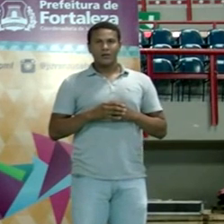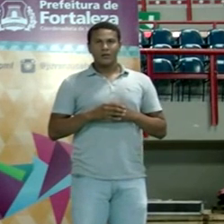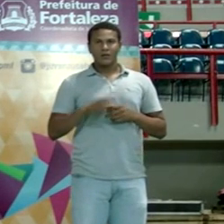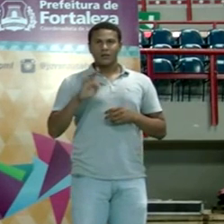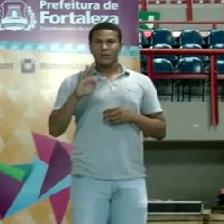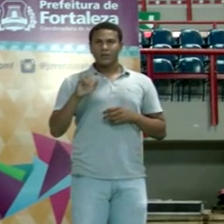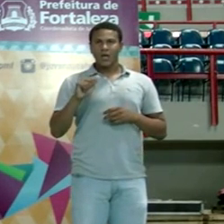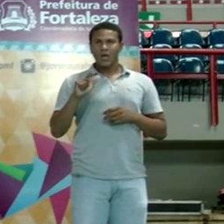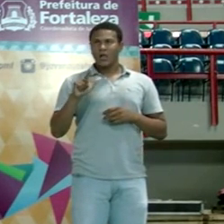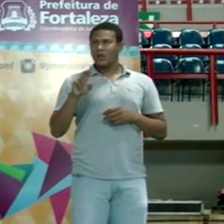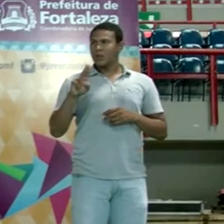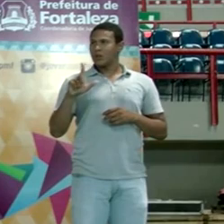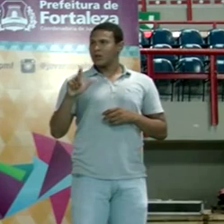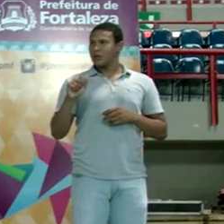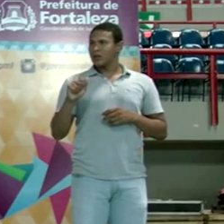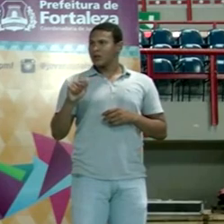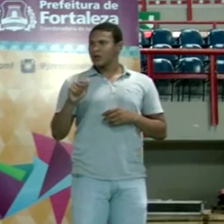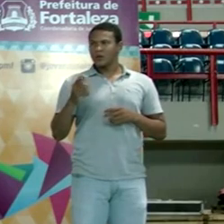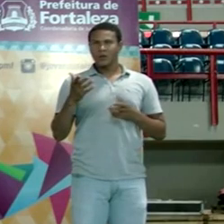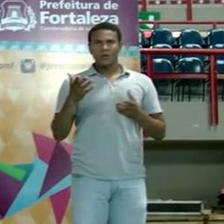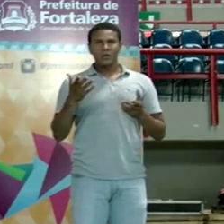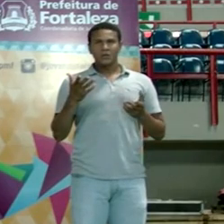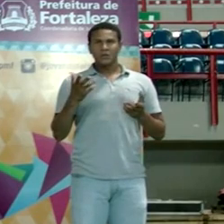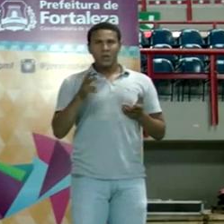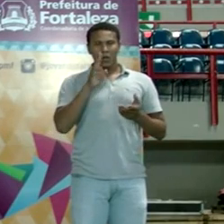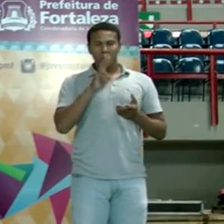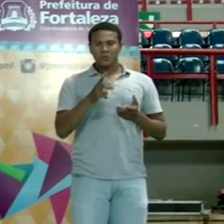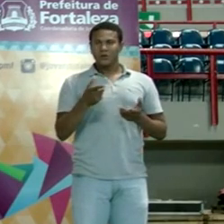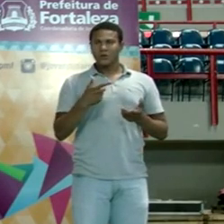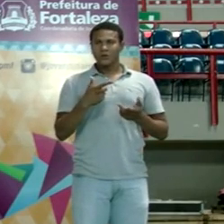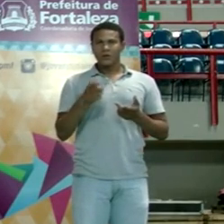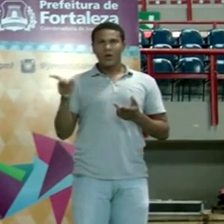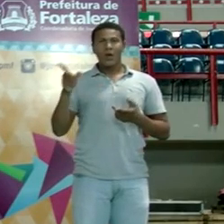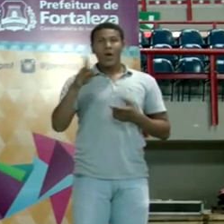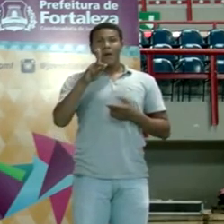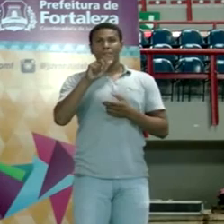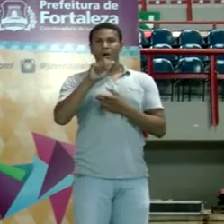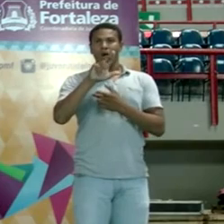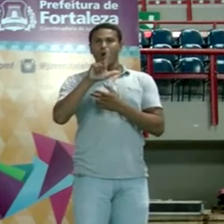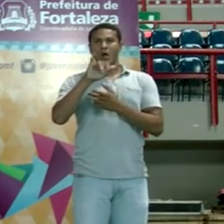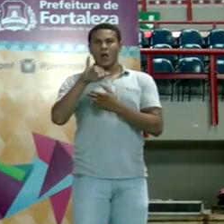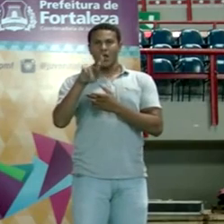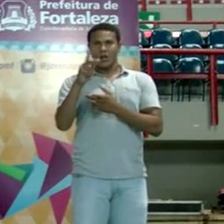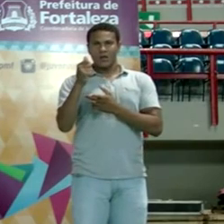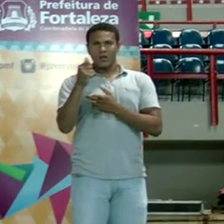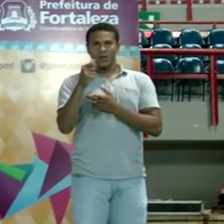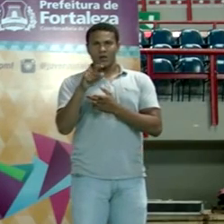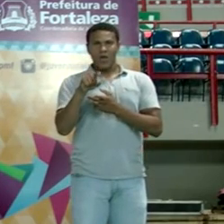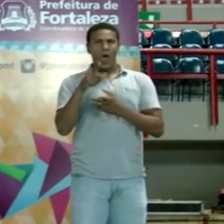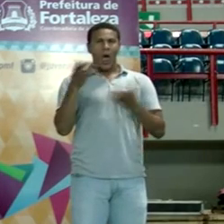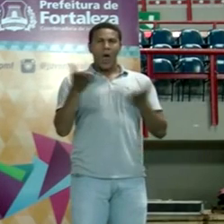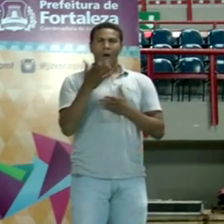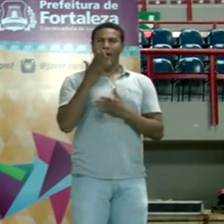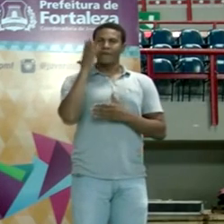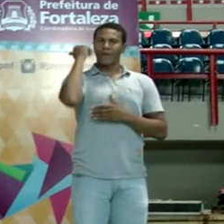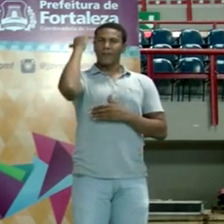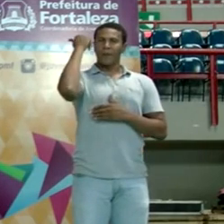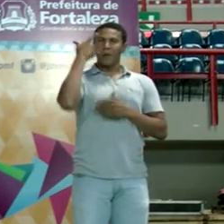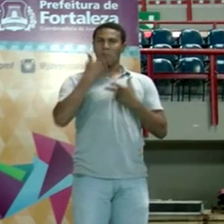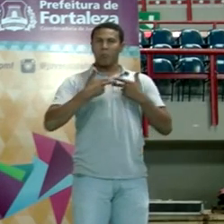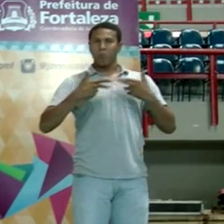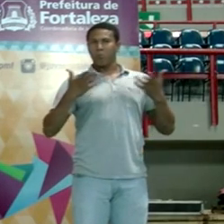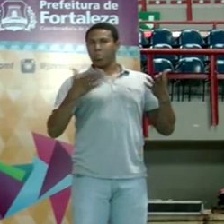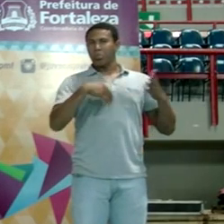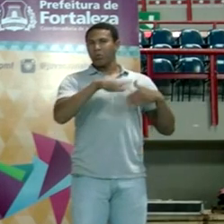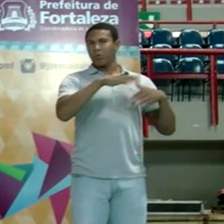Da Lula, essa eu não reconheci não, essa ano passou ali eu vi. Eu reconheci uma que era Paulinha, né? Que ela agora é famosa, né, de YouTube, essas